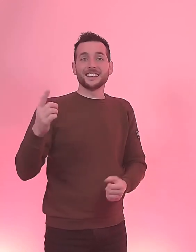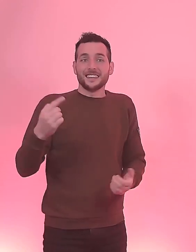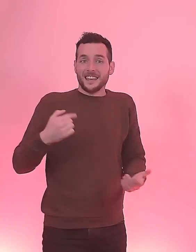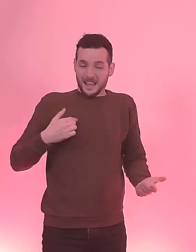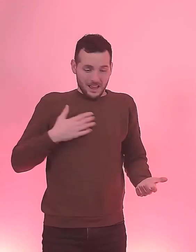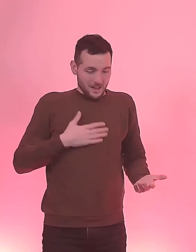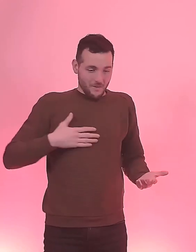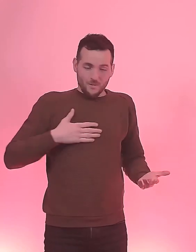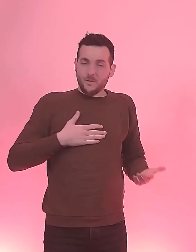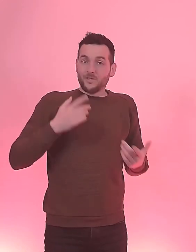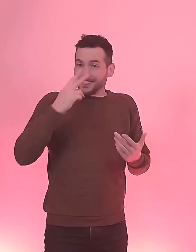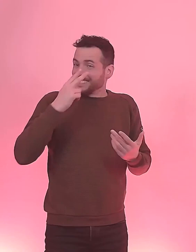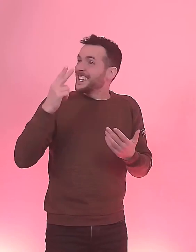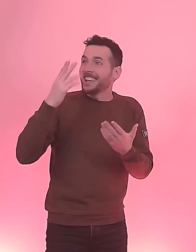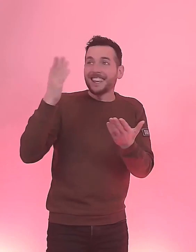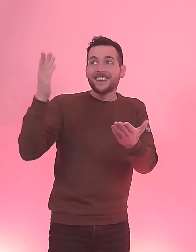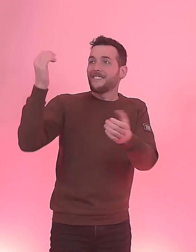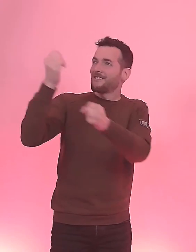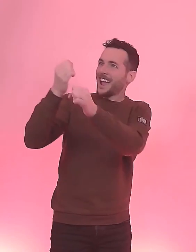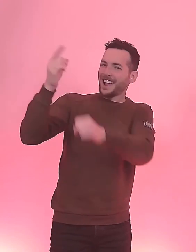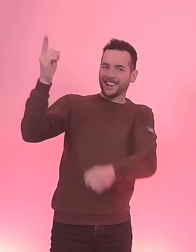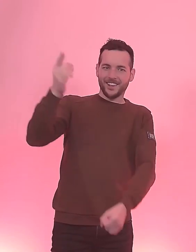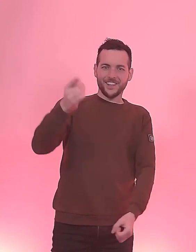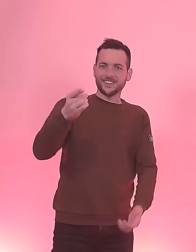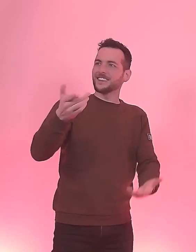lima precisie